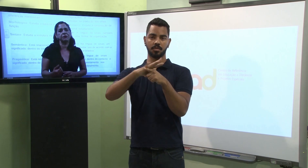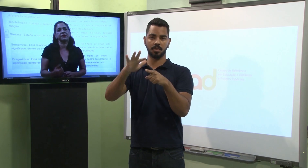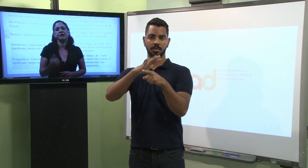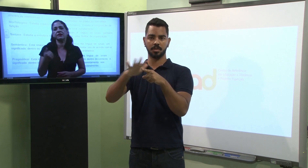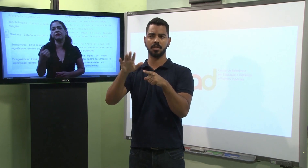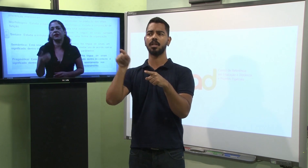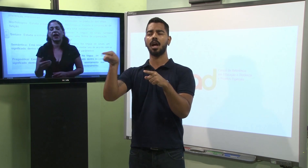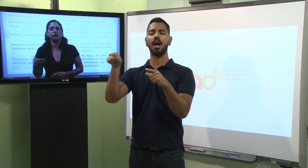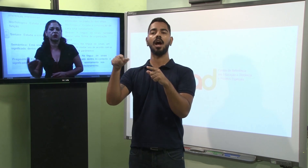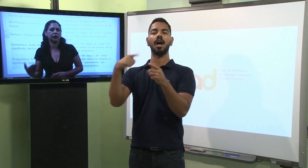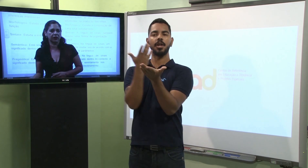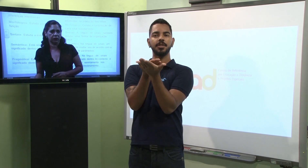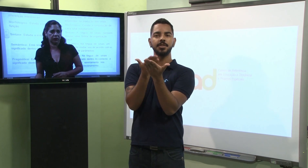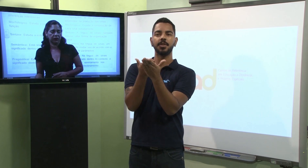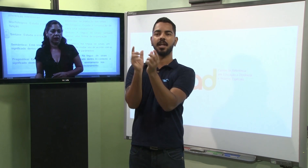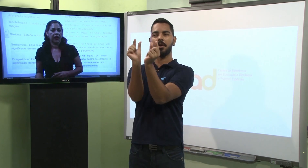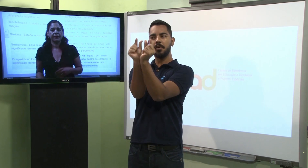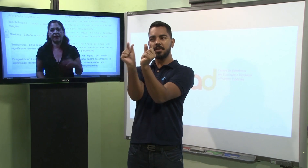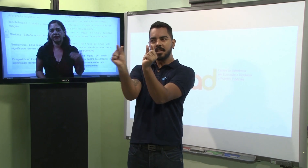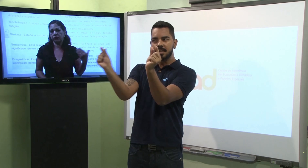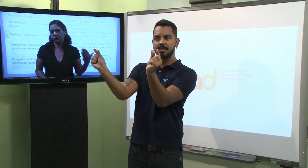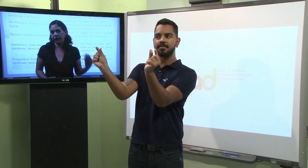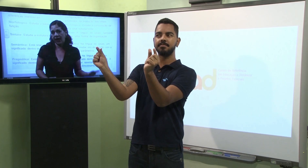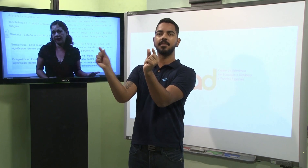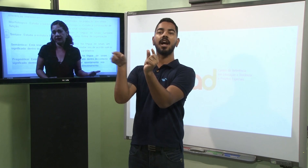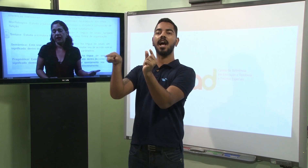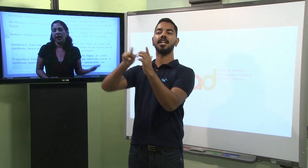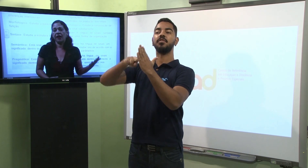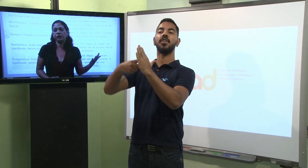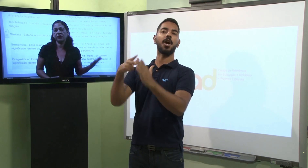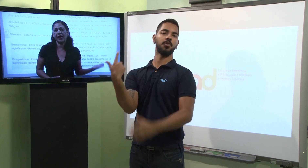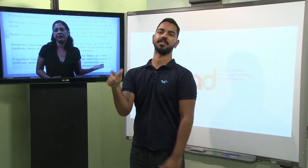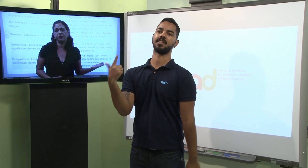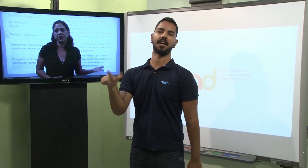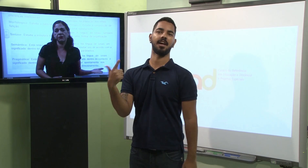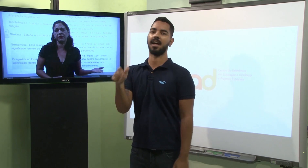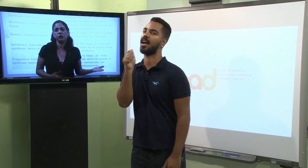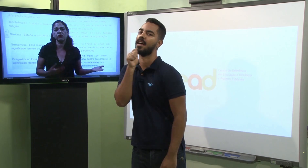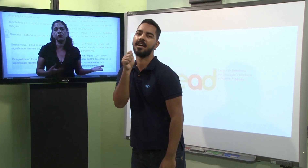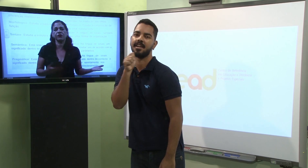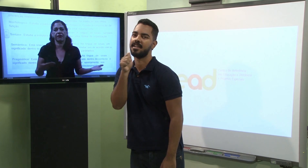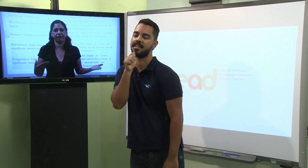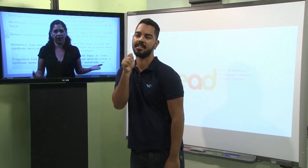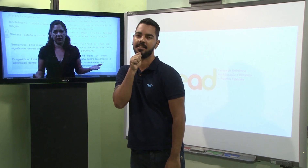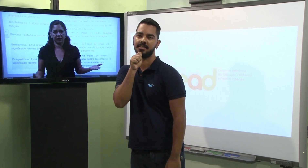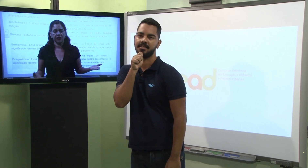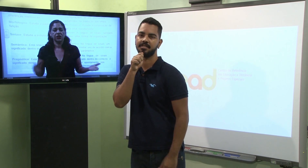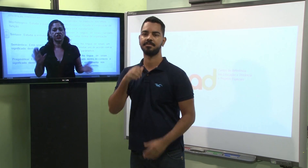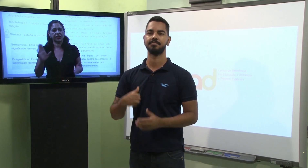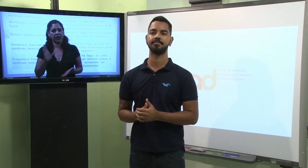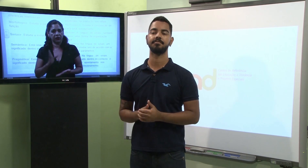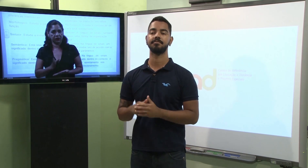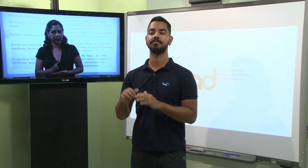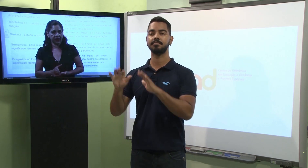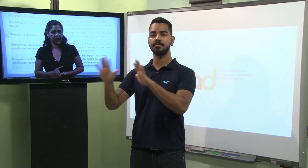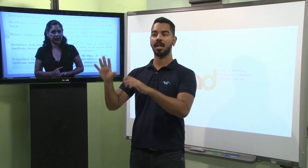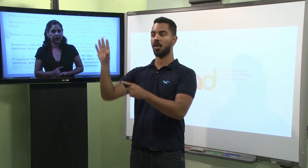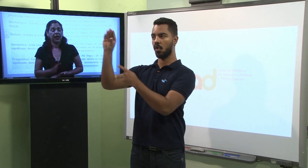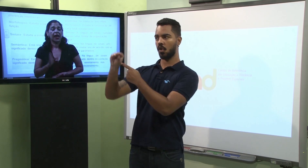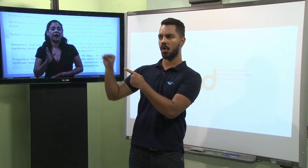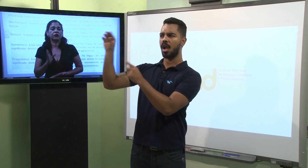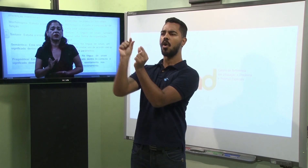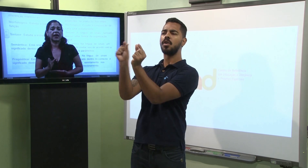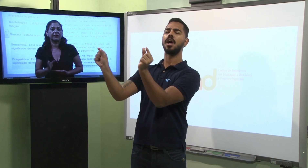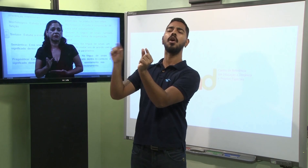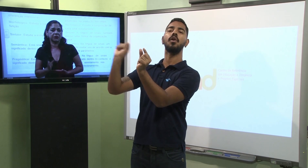unidades mínimas em significado de uma língua. Nas línguas orais, as unidades mínimas são os sons da fala. Já na língua de